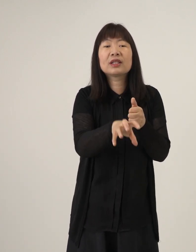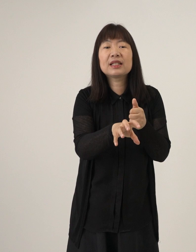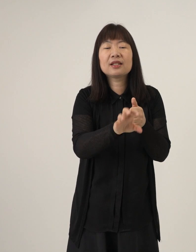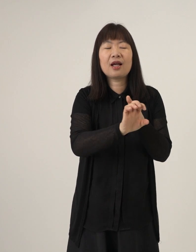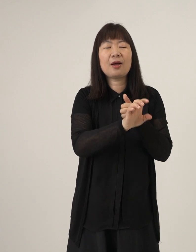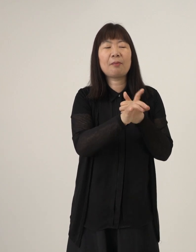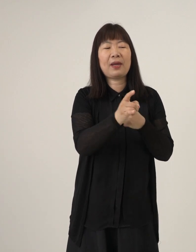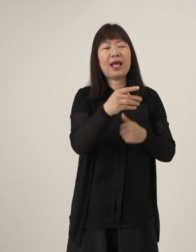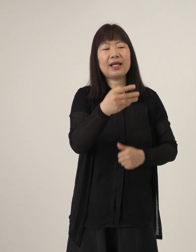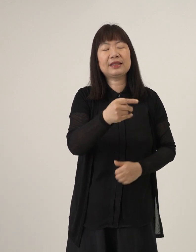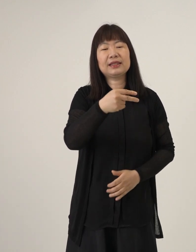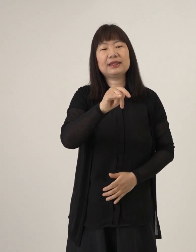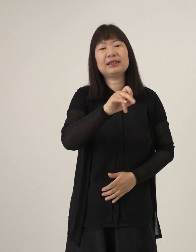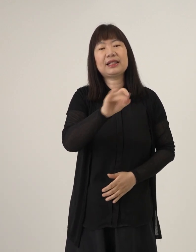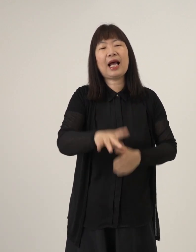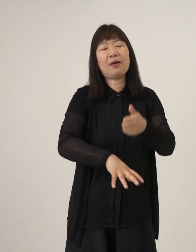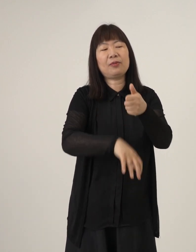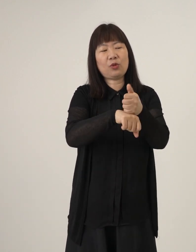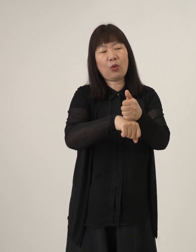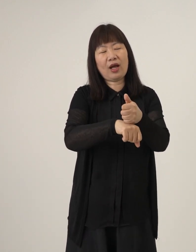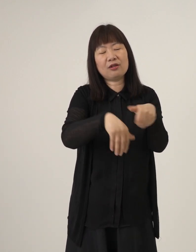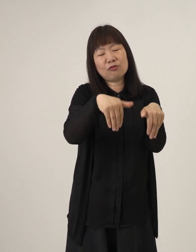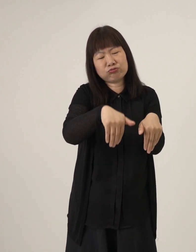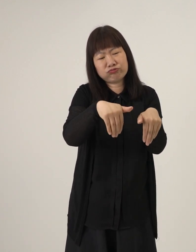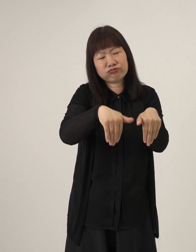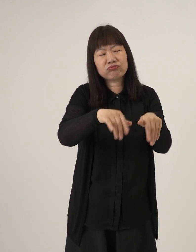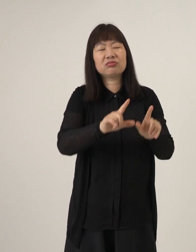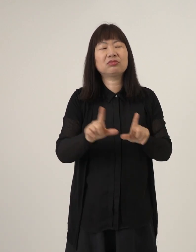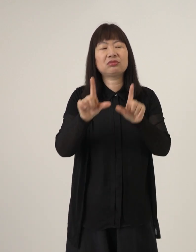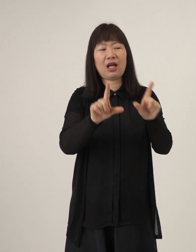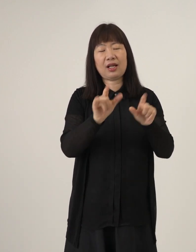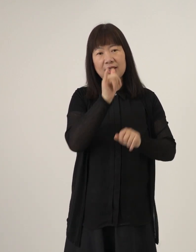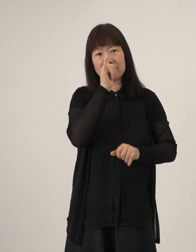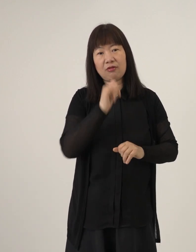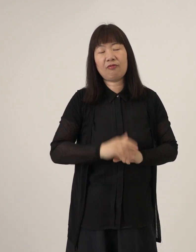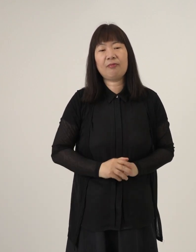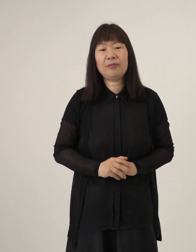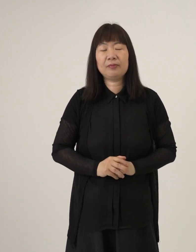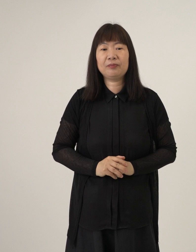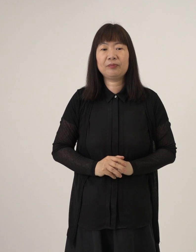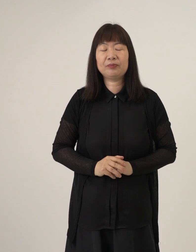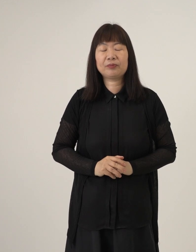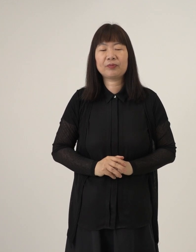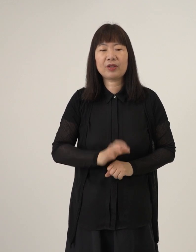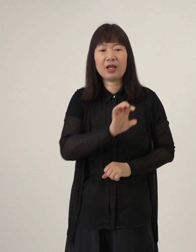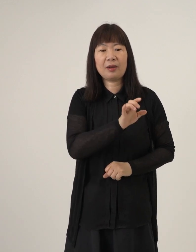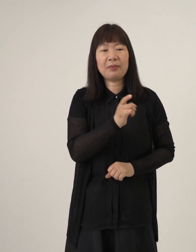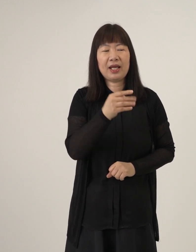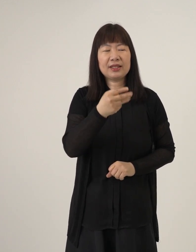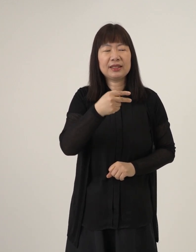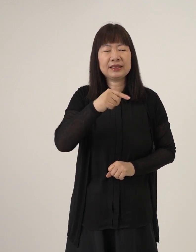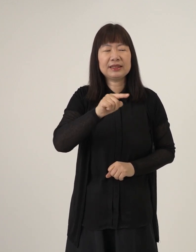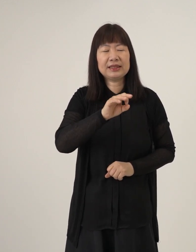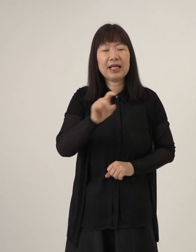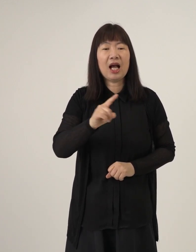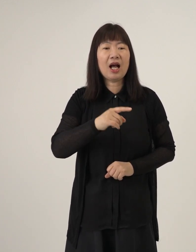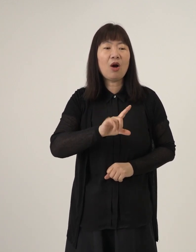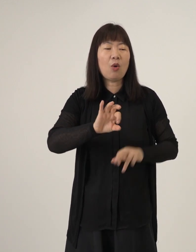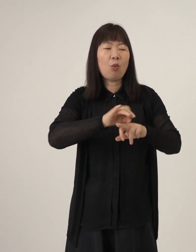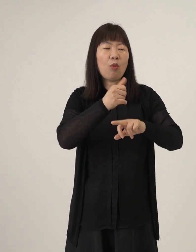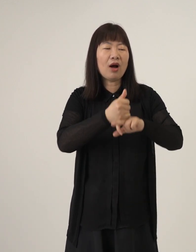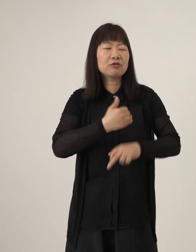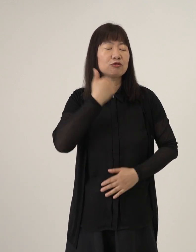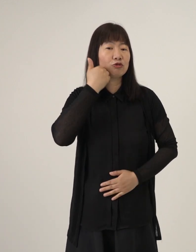예, 페르시아의 노예가 되어버린 거예요. 근데 이때 페르시아의 왕이